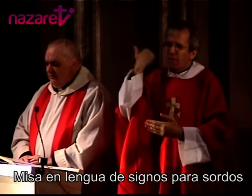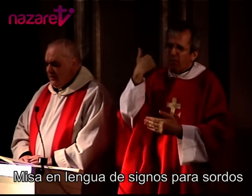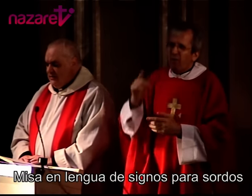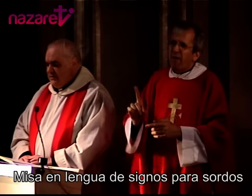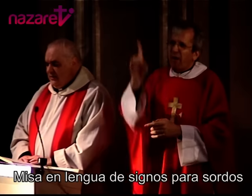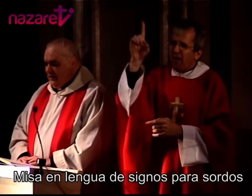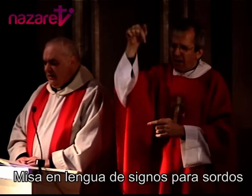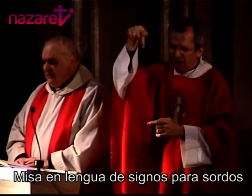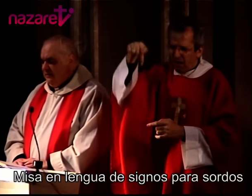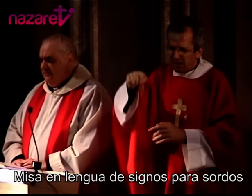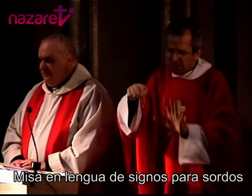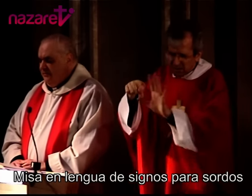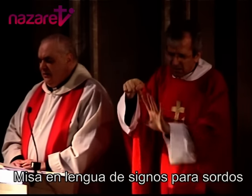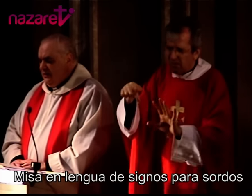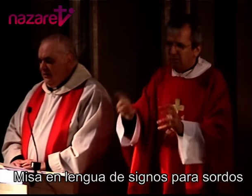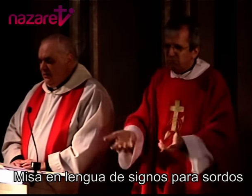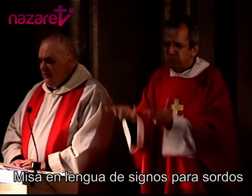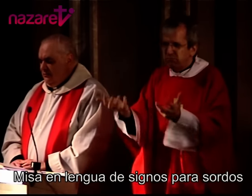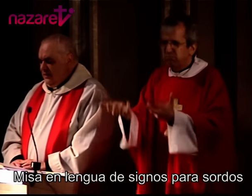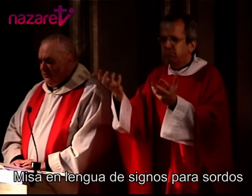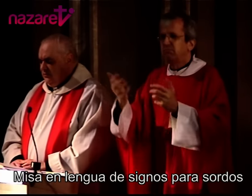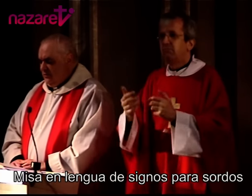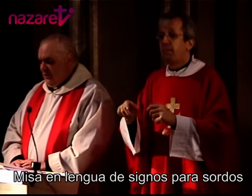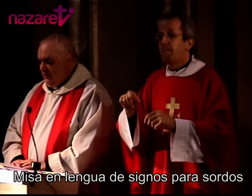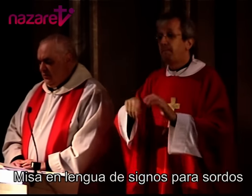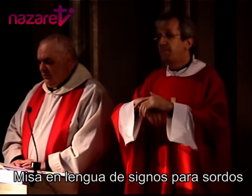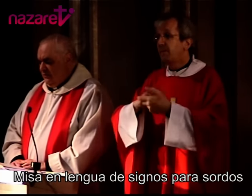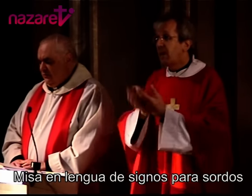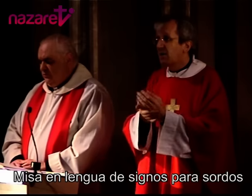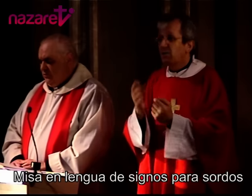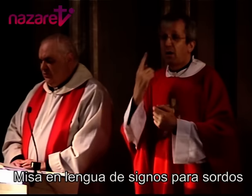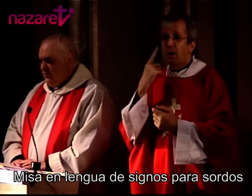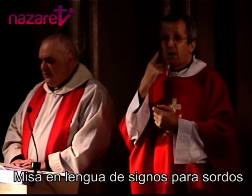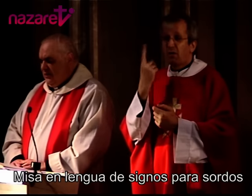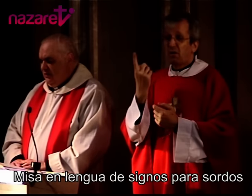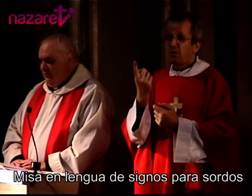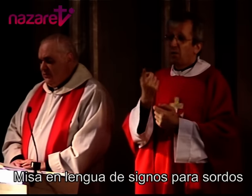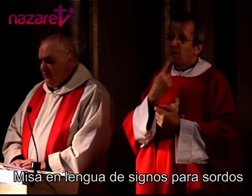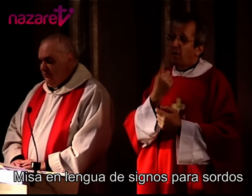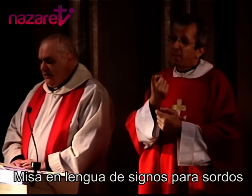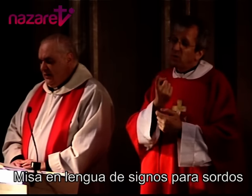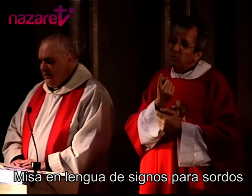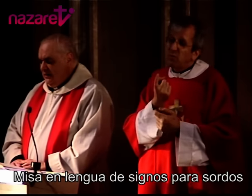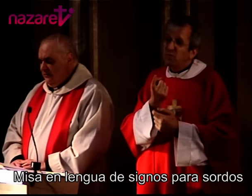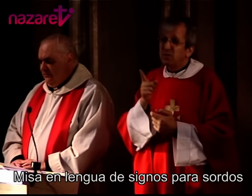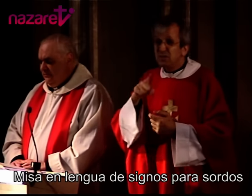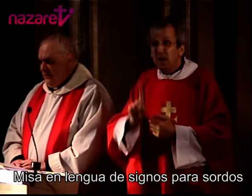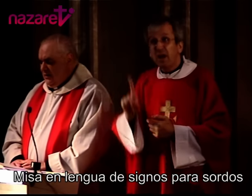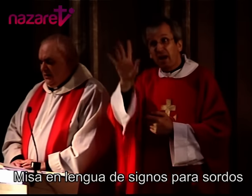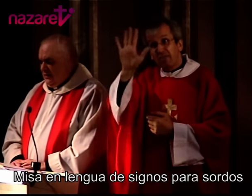Galilea hasta llegar aquí». Pilato, al oírlo, preguntó si el hombre era